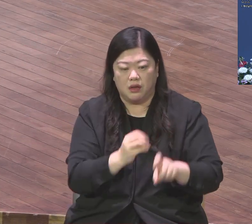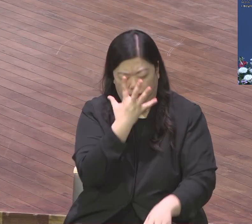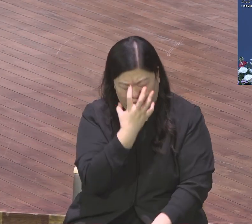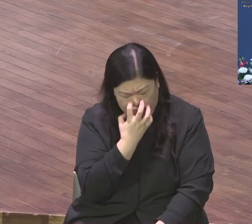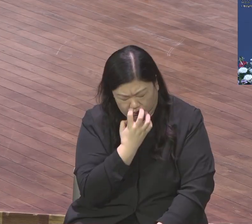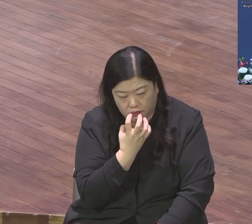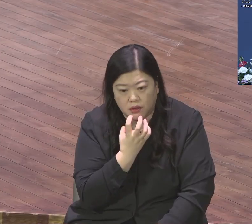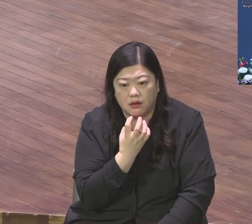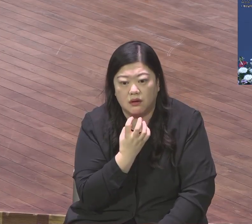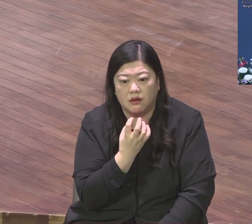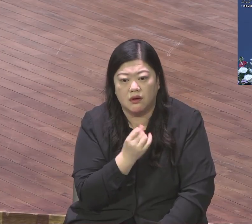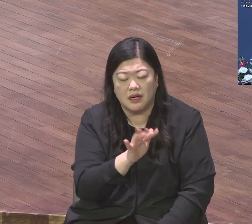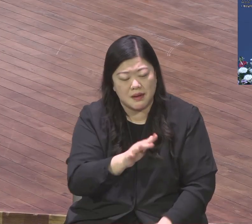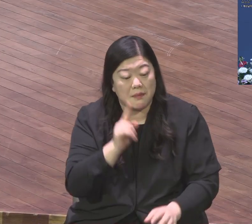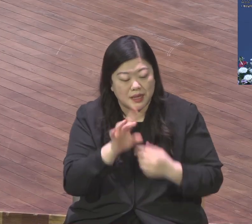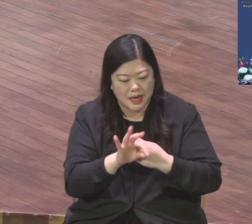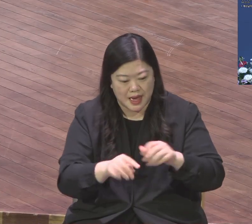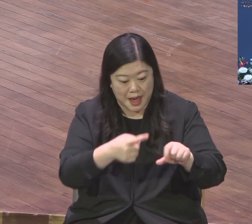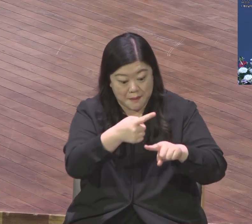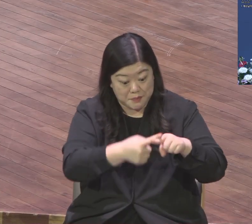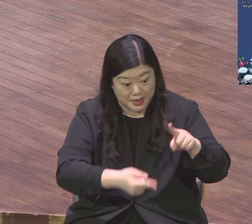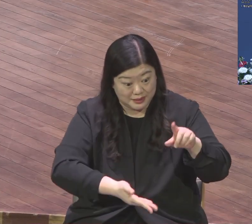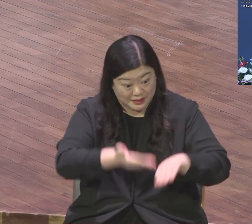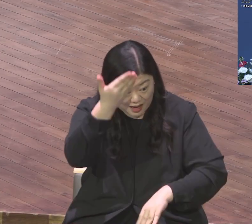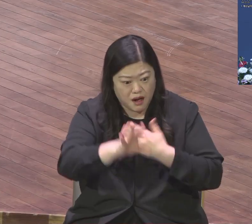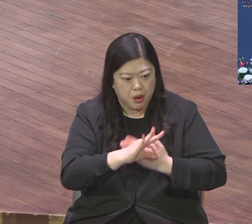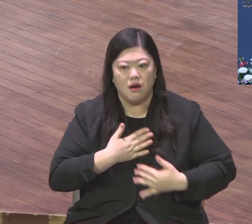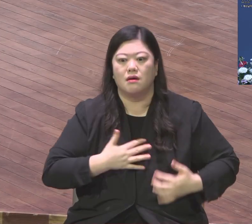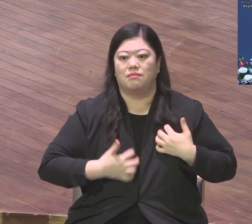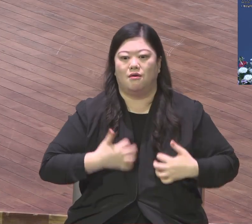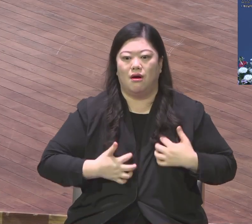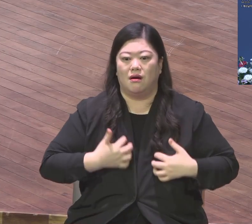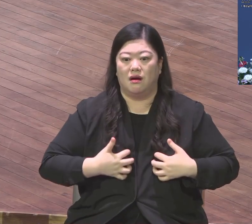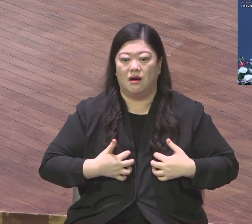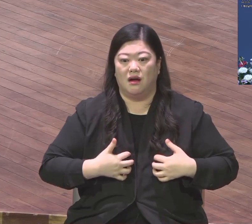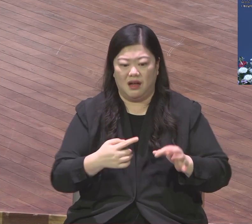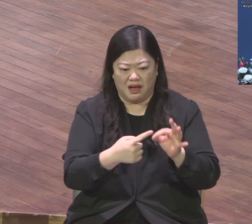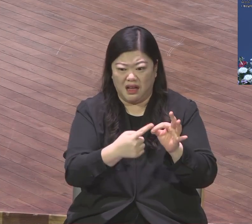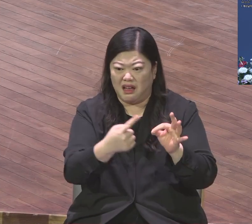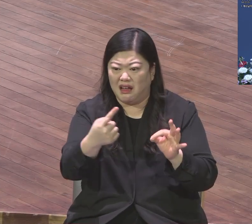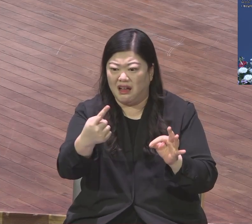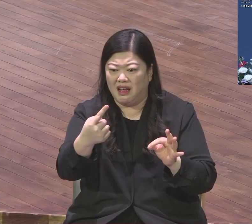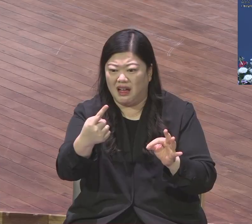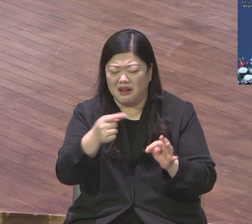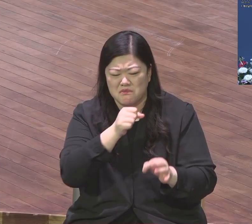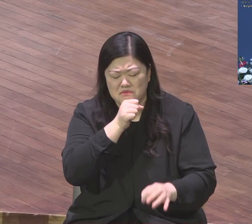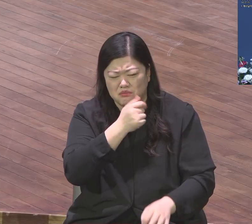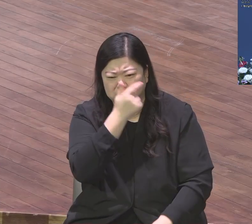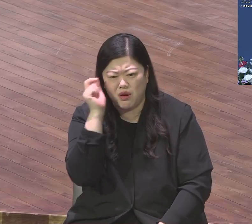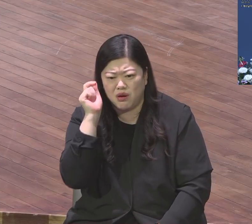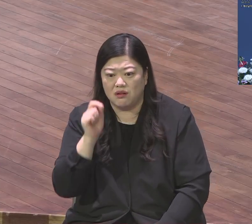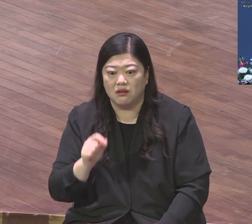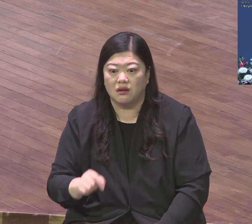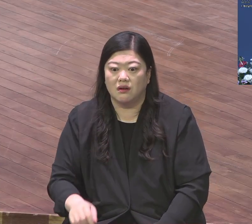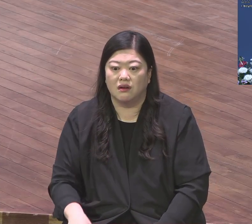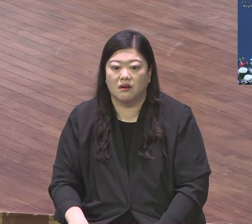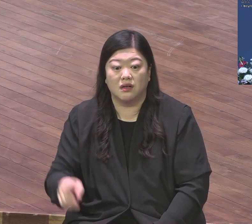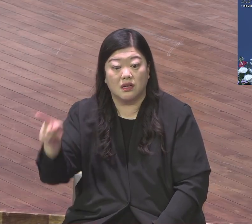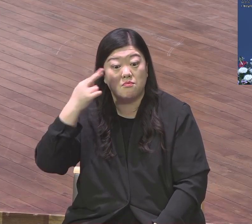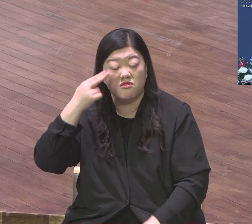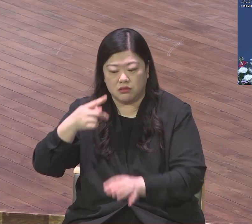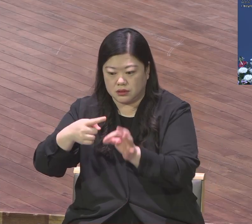10명 중 1명이 되기 때문에 되는데 10명 중 1명이 된다면 할렐루야 할